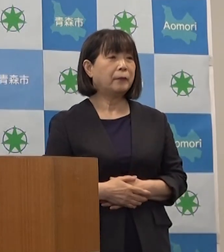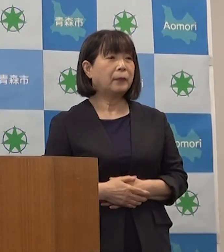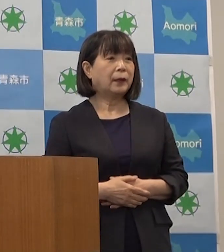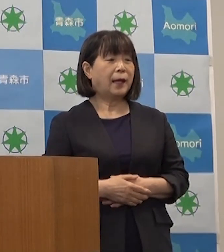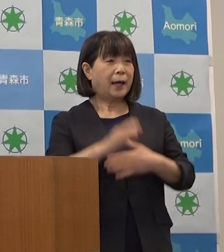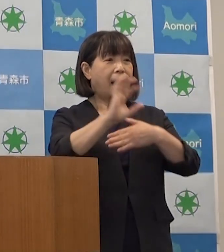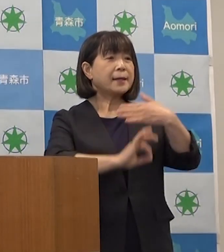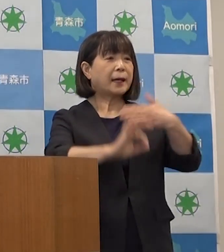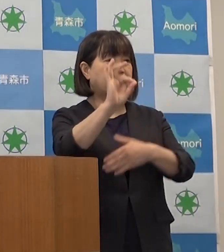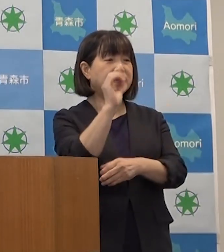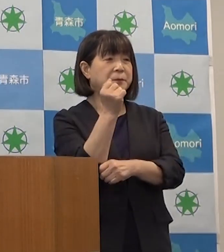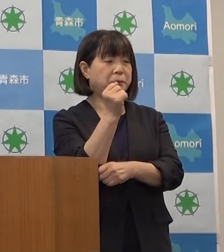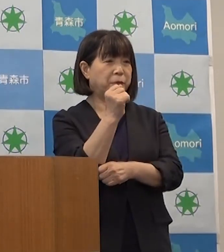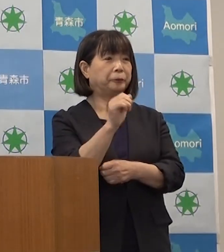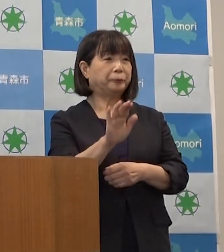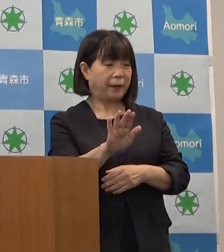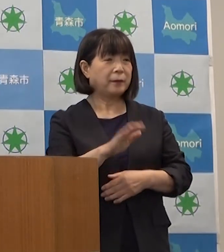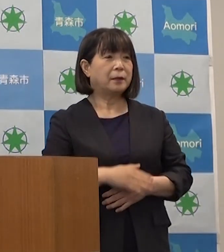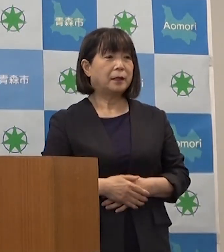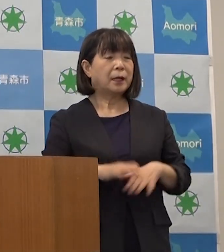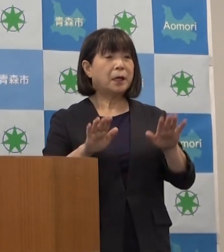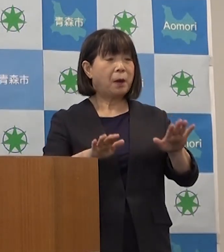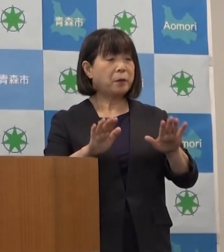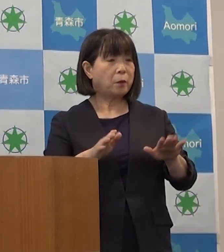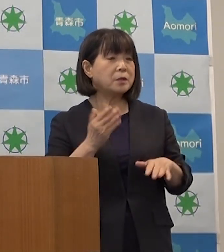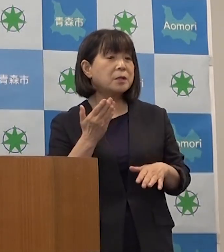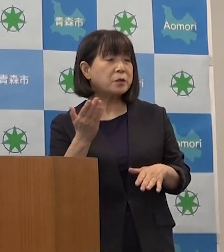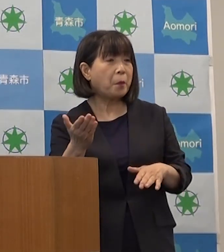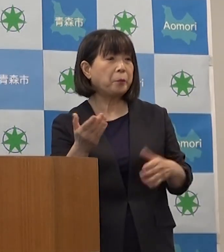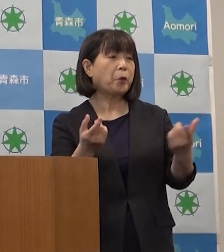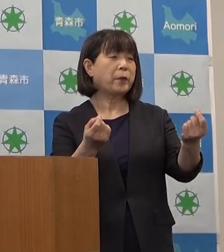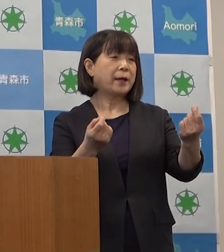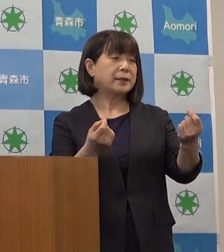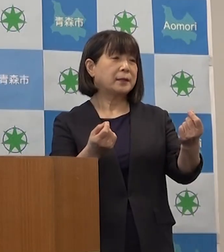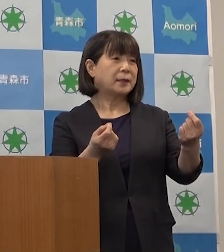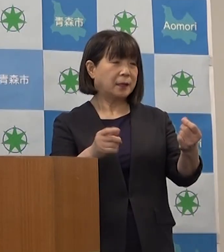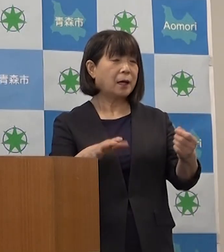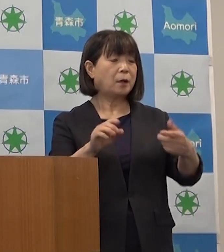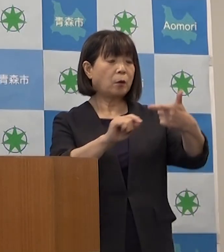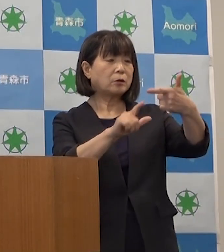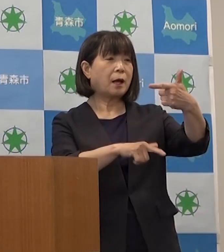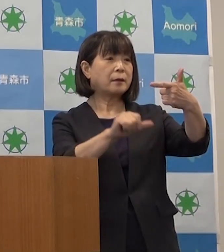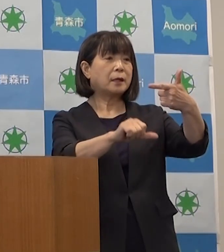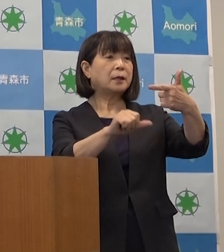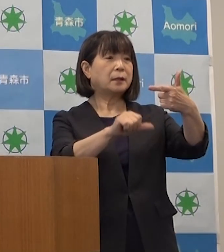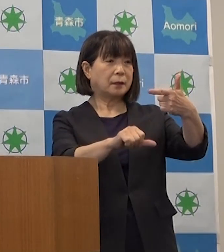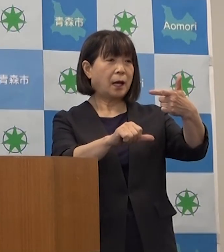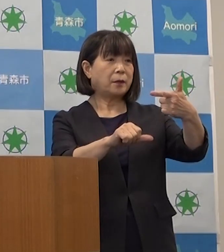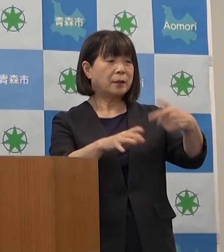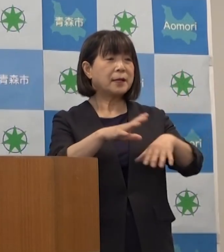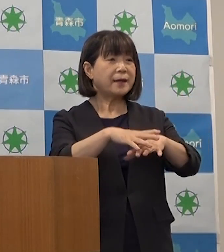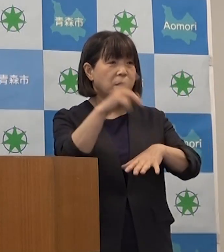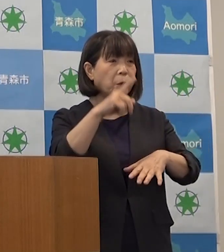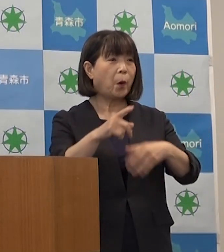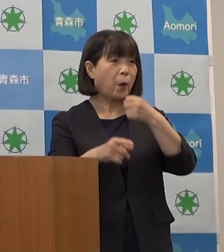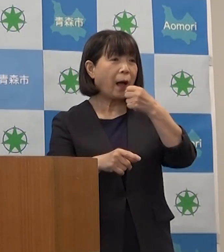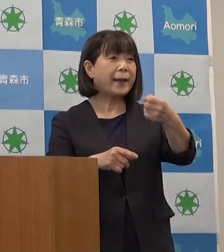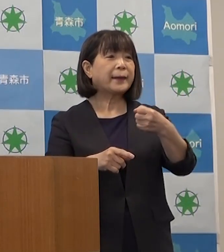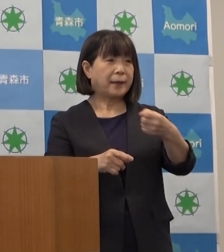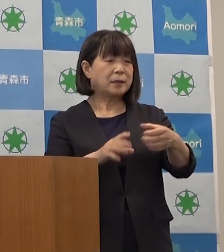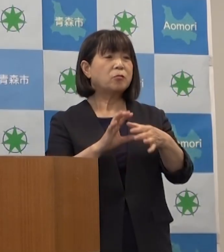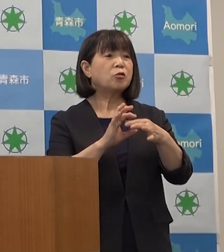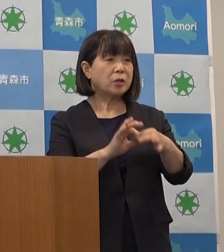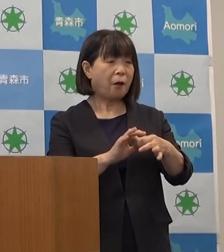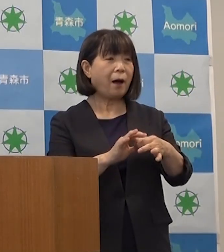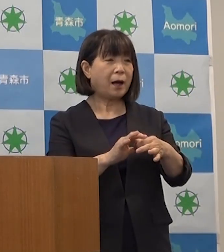朝日新聞古翔と申します。今の質問に関連してお尋ねいたします。6月5日 の最初の会見の際には副市長について2